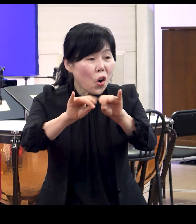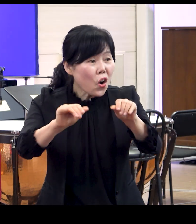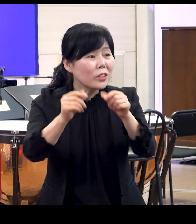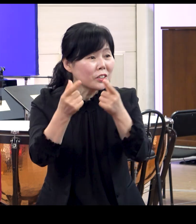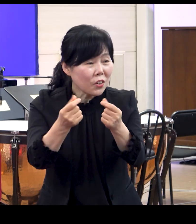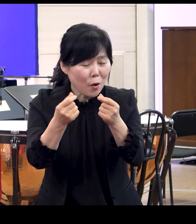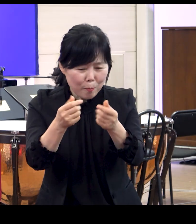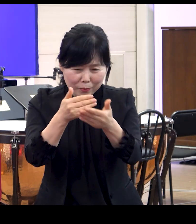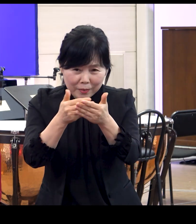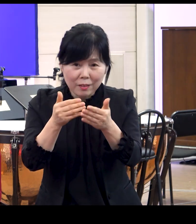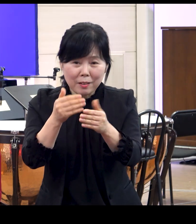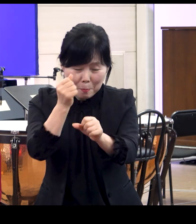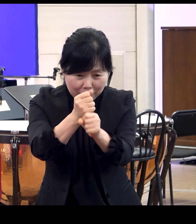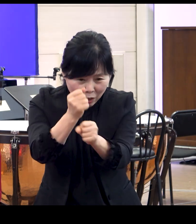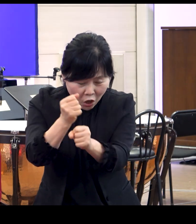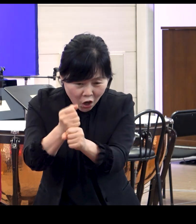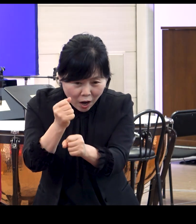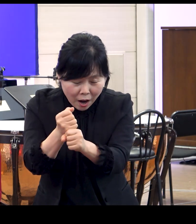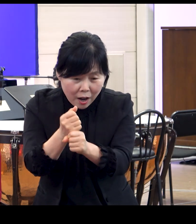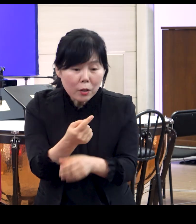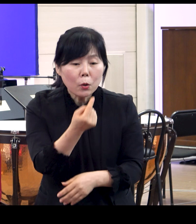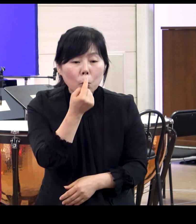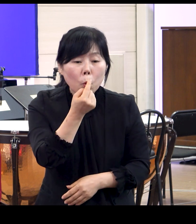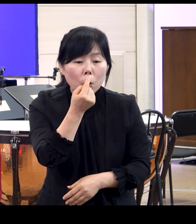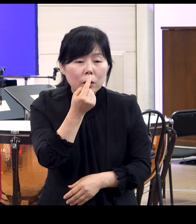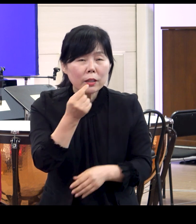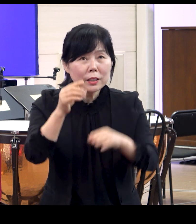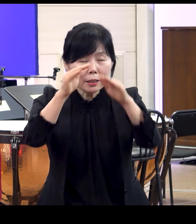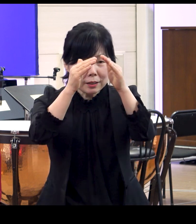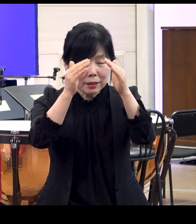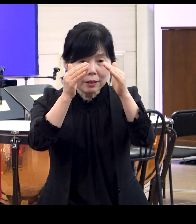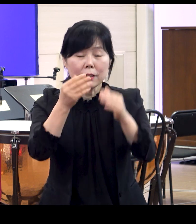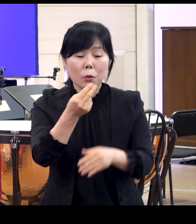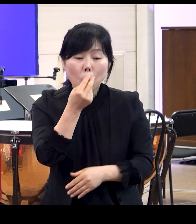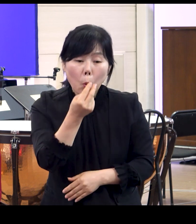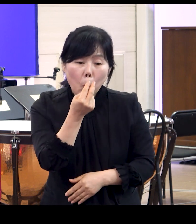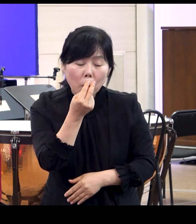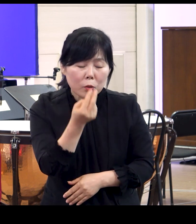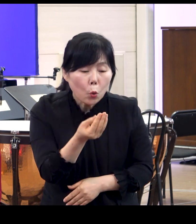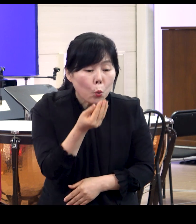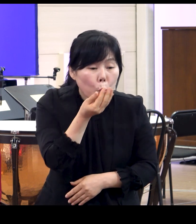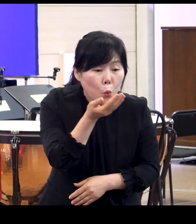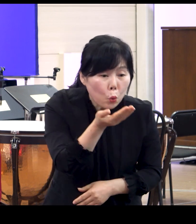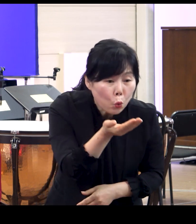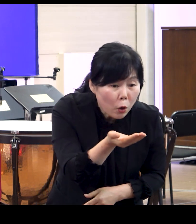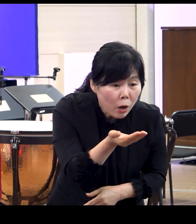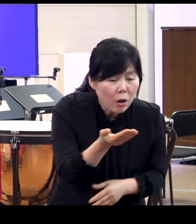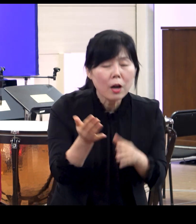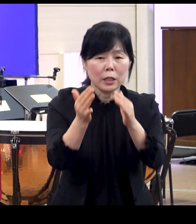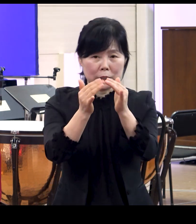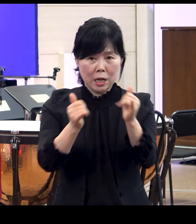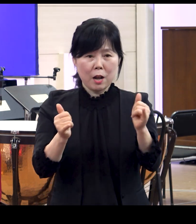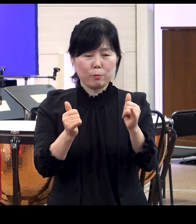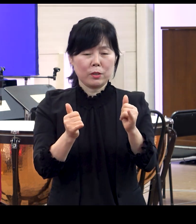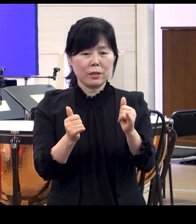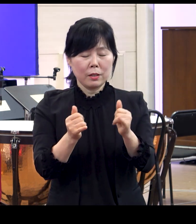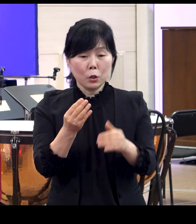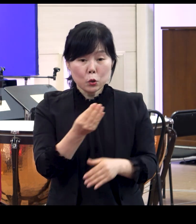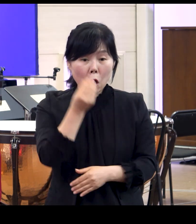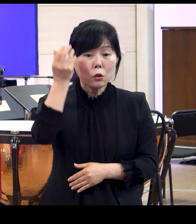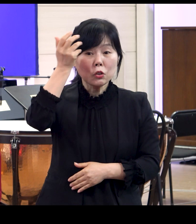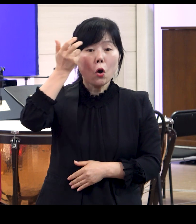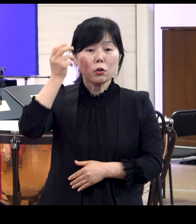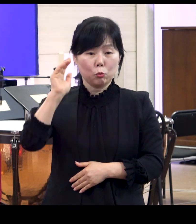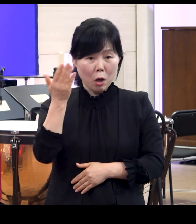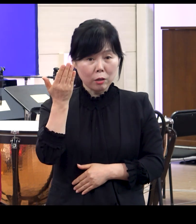그 코에 호흡을 불어넣으면서 그래서 사람이 살아나게 하셨다라고 그런 식으로 이해를 하는